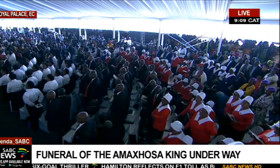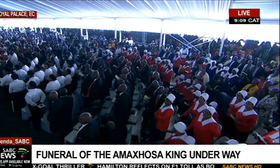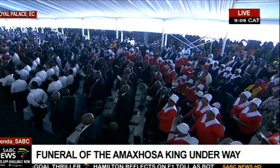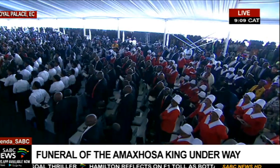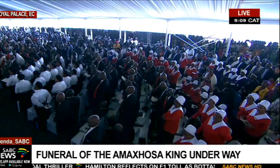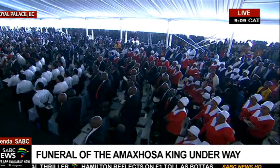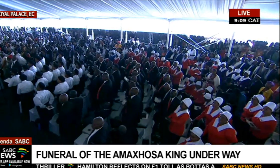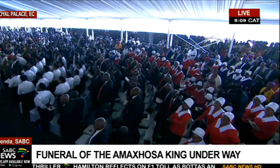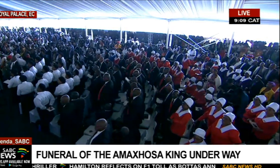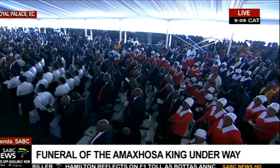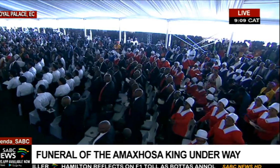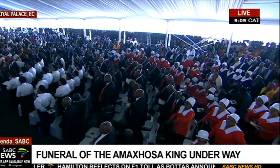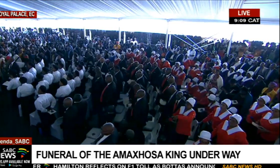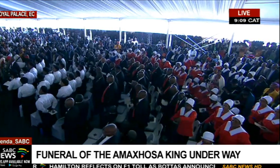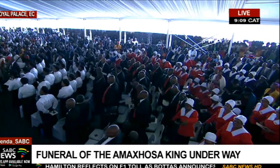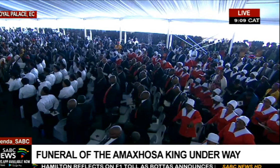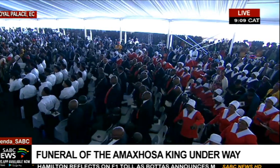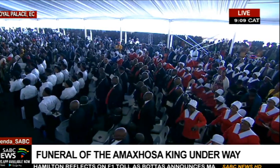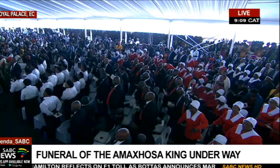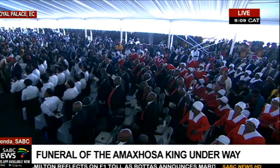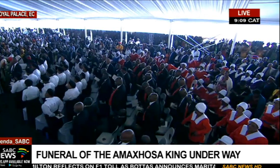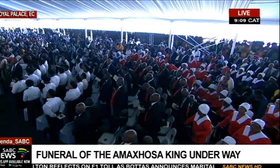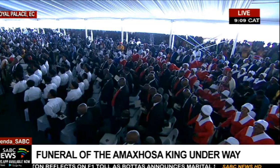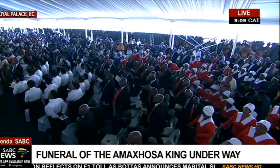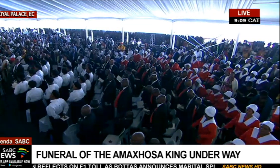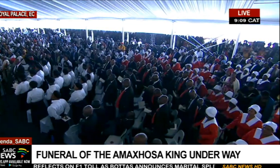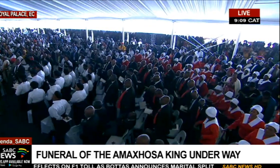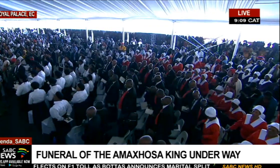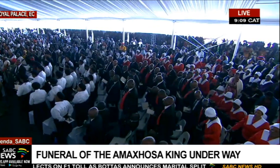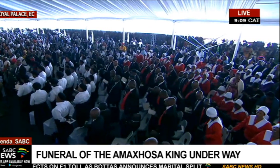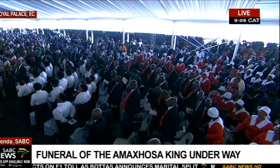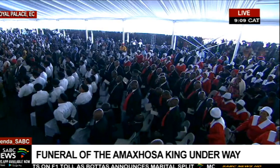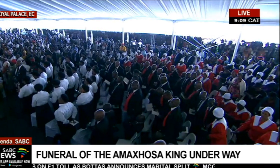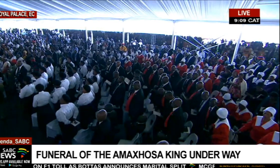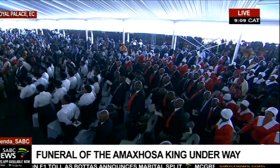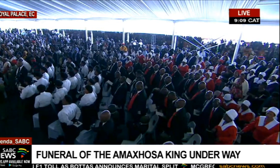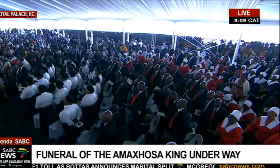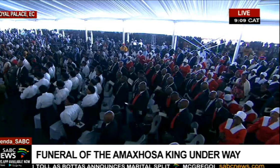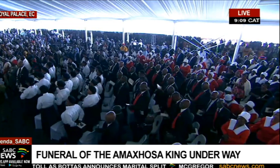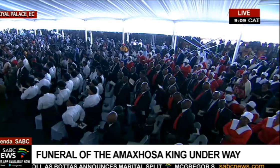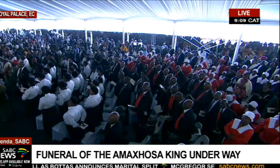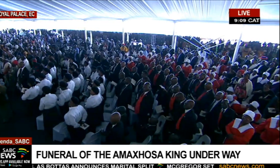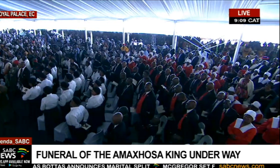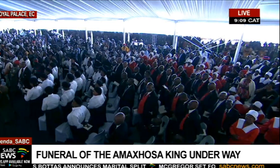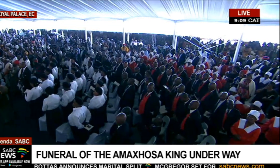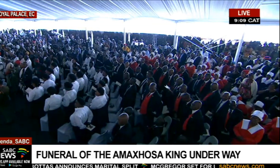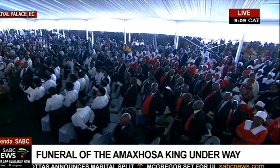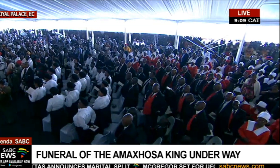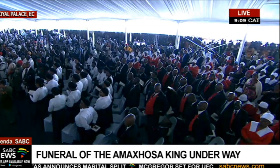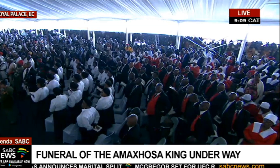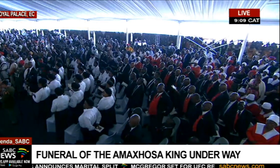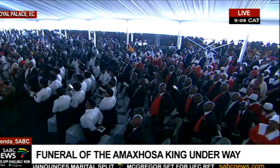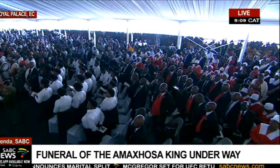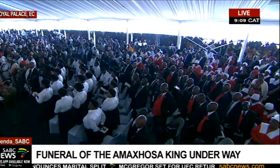uXolilizwe umama wakhe ngukumkanikazi uNozamile Sigcawu umfazi weqadi lendlu enkulu kuthe